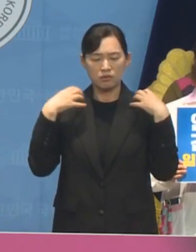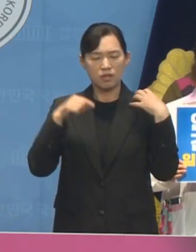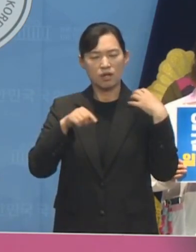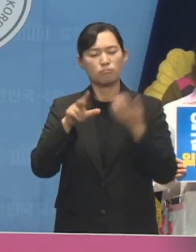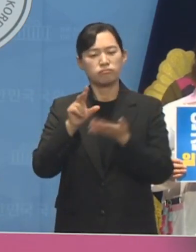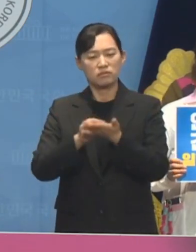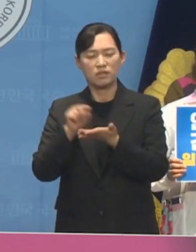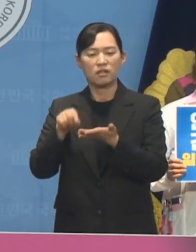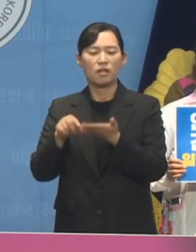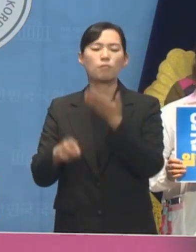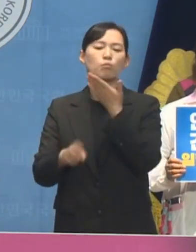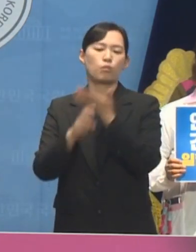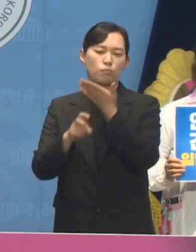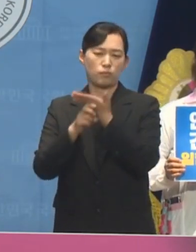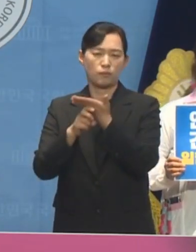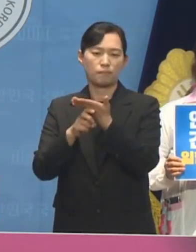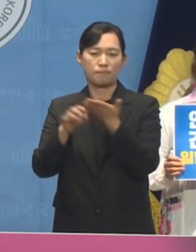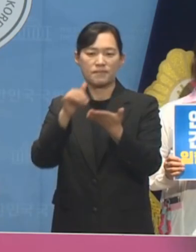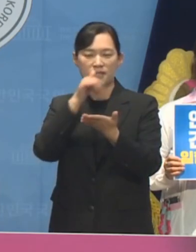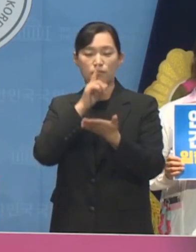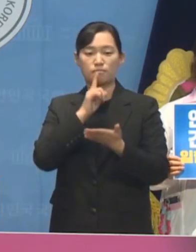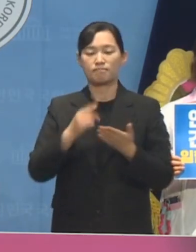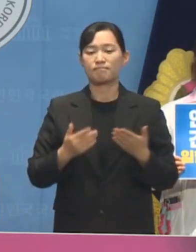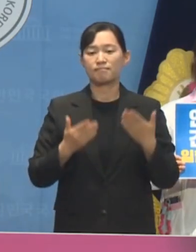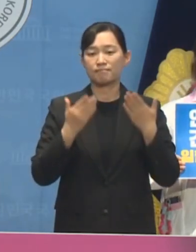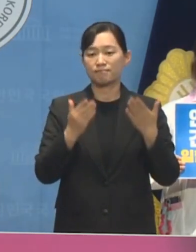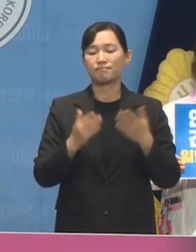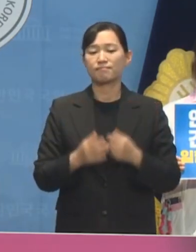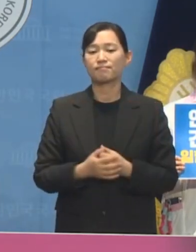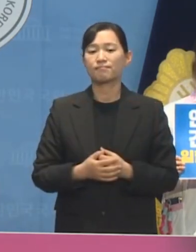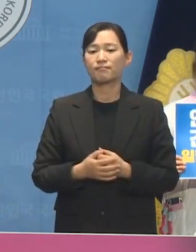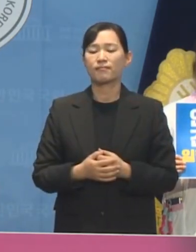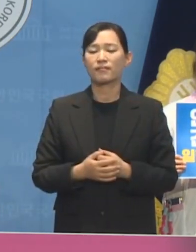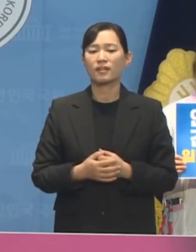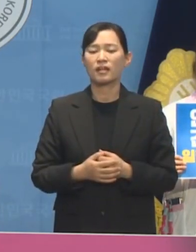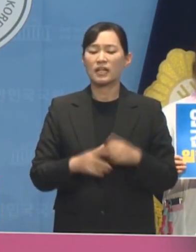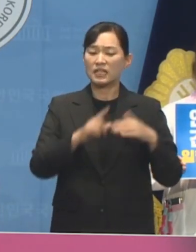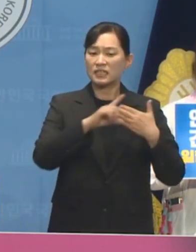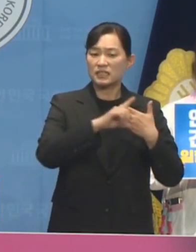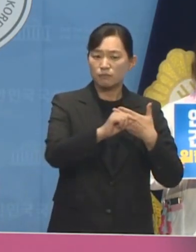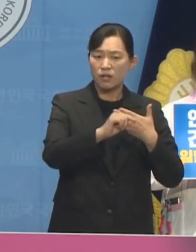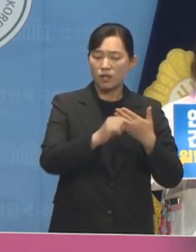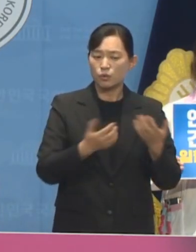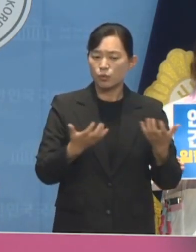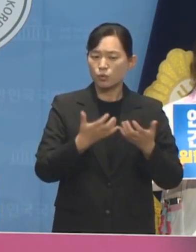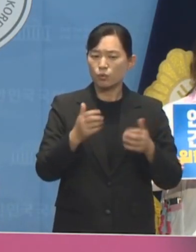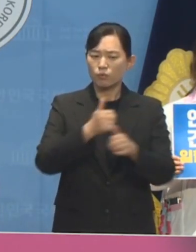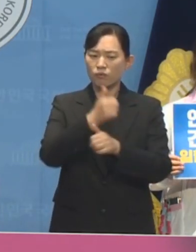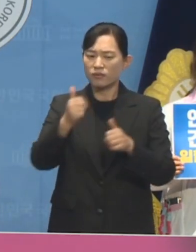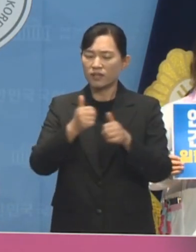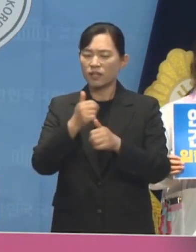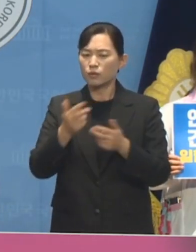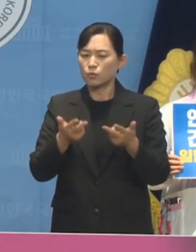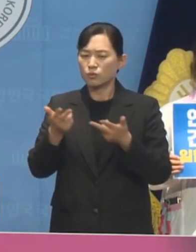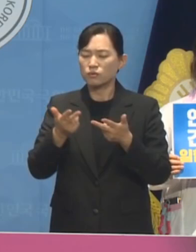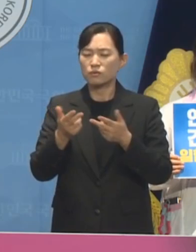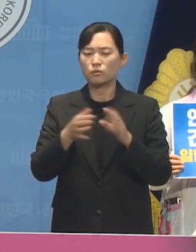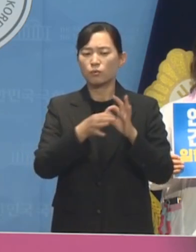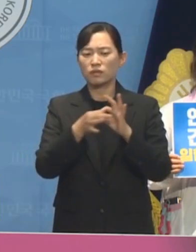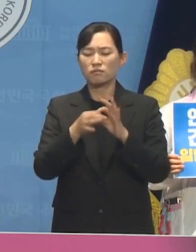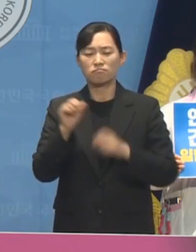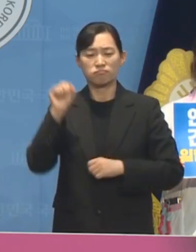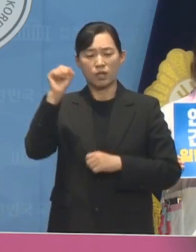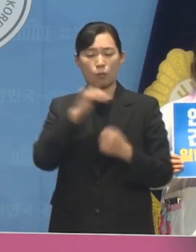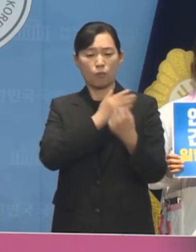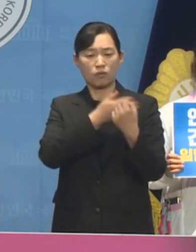심각한 위법 문제가 있다는 점을 말씀드립니다. 지방노동위원회의 조정 중지를 통해서 쟁의권을